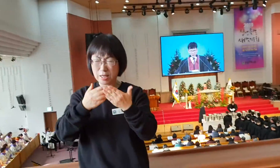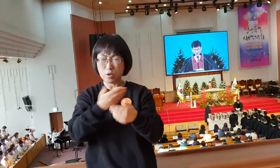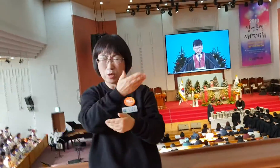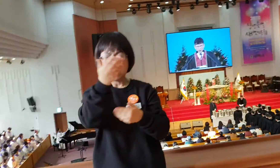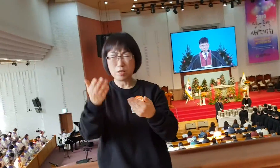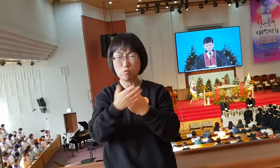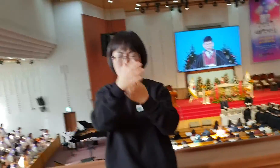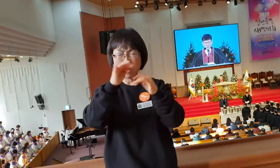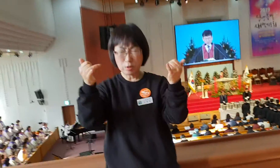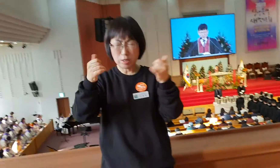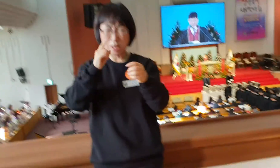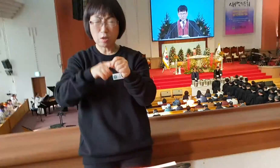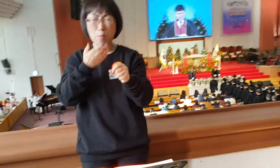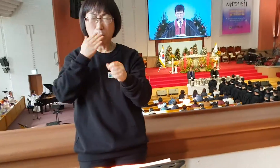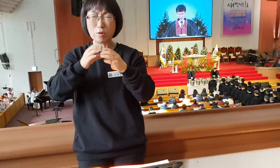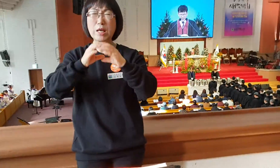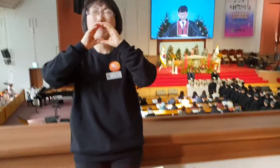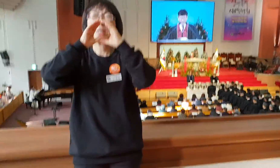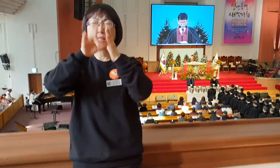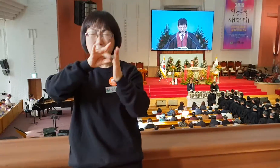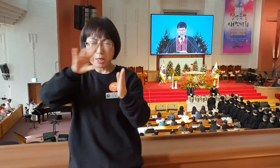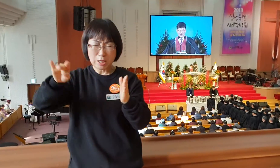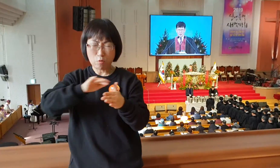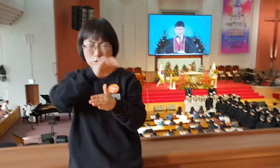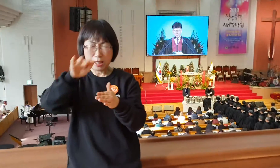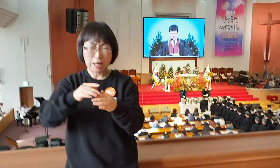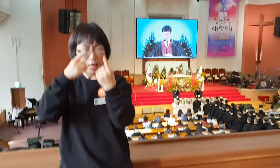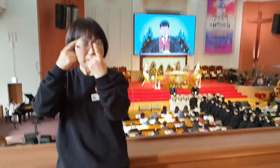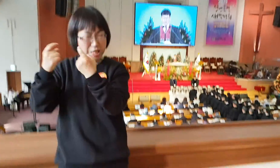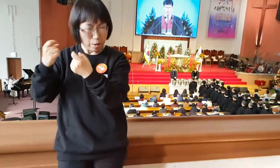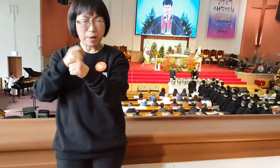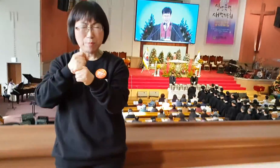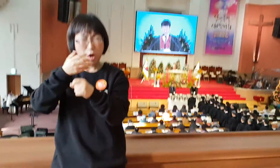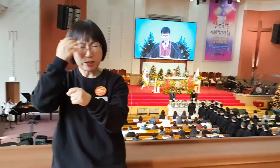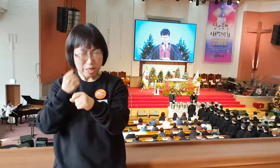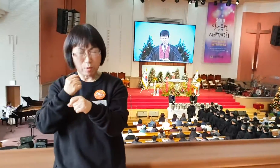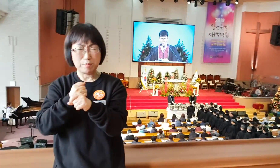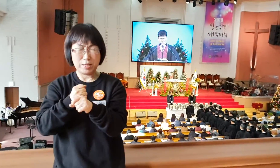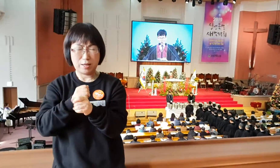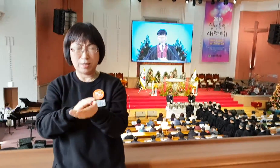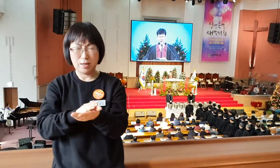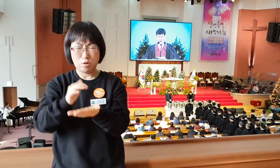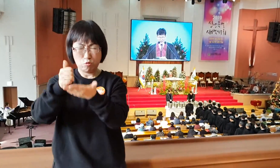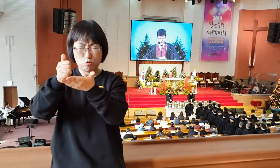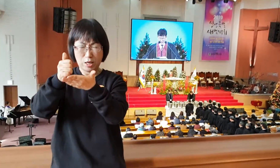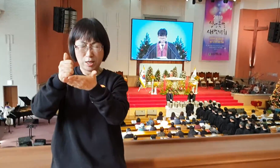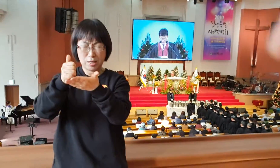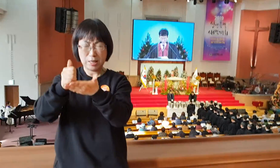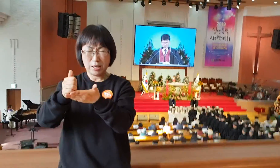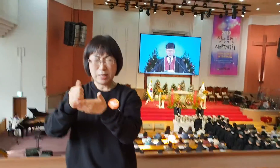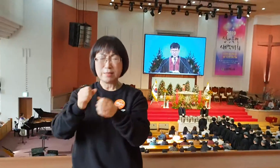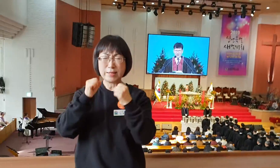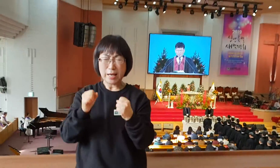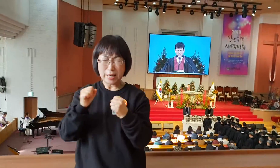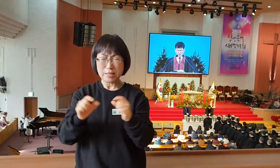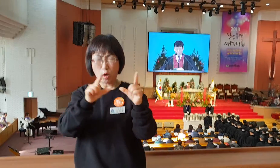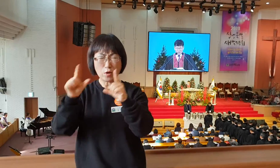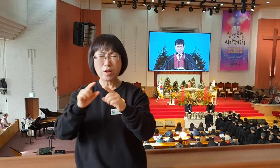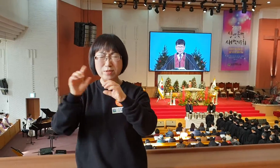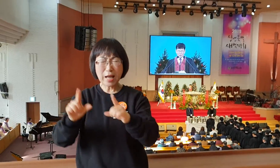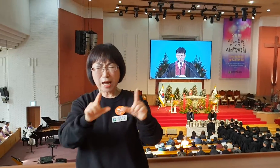이제 이 떡을 먹으며 이 잔을 마실 때마다 우리가 기념하며 기억합니다 주가 사셨던 그